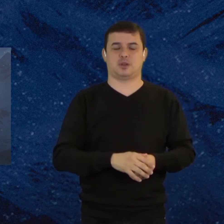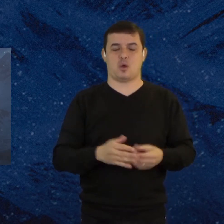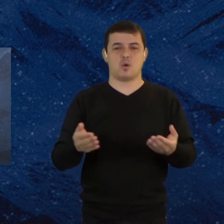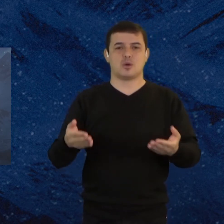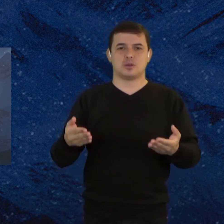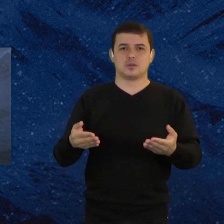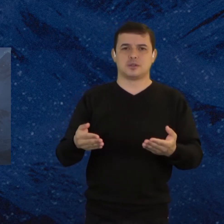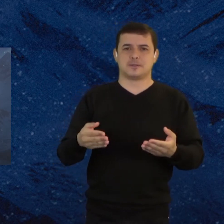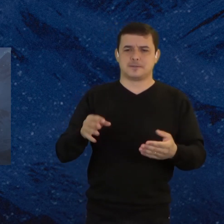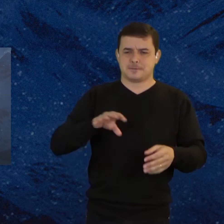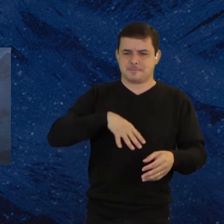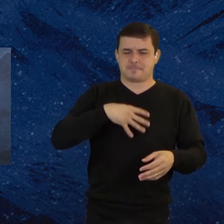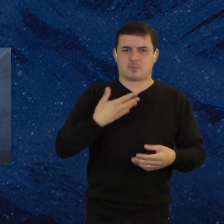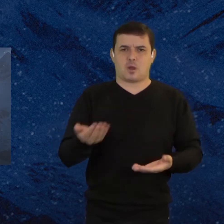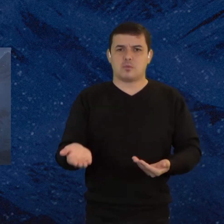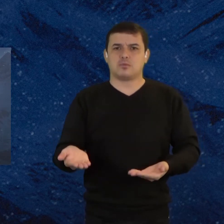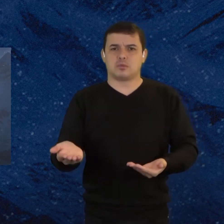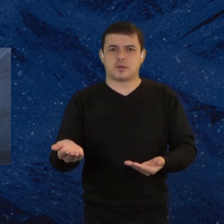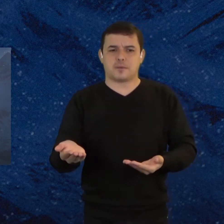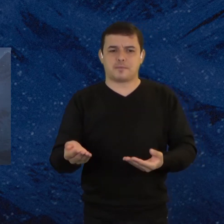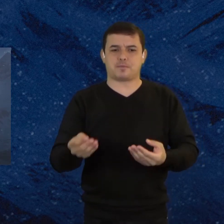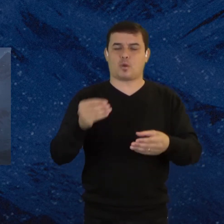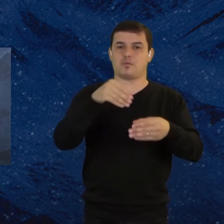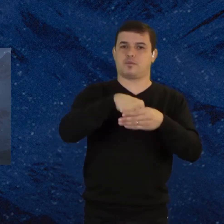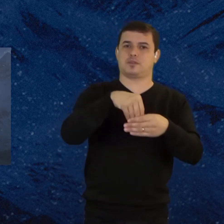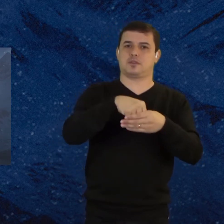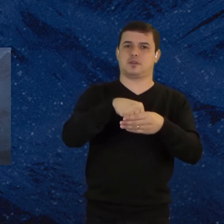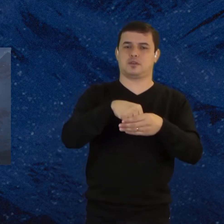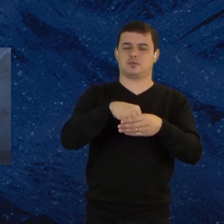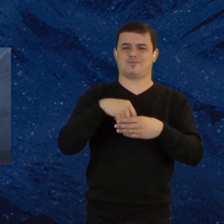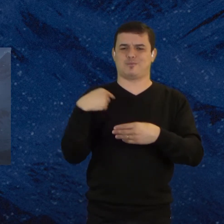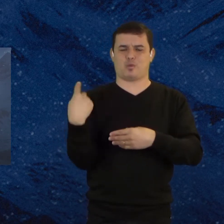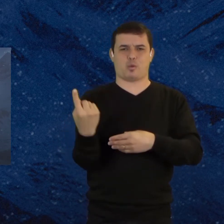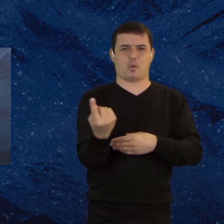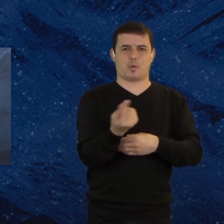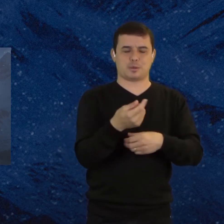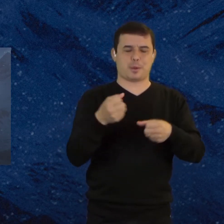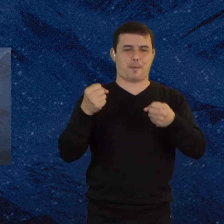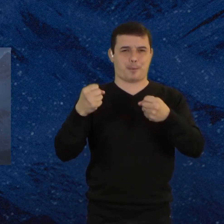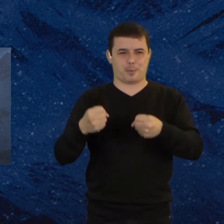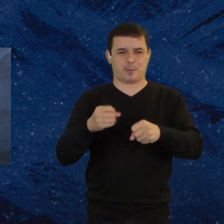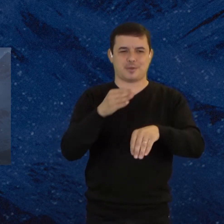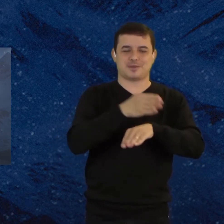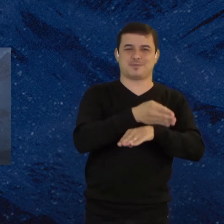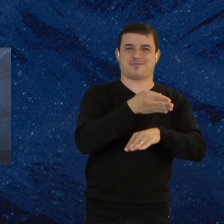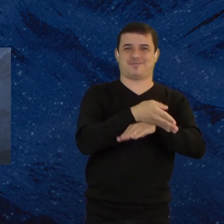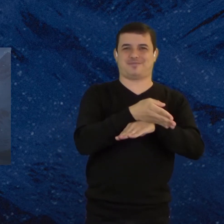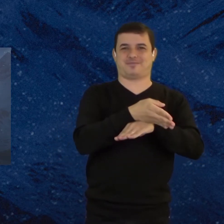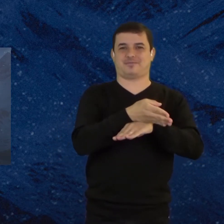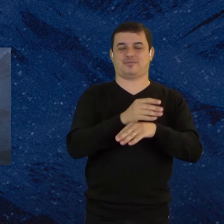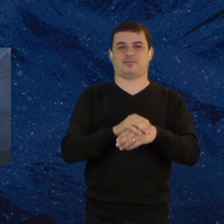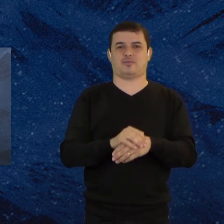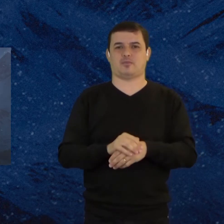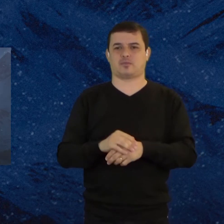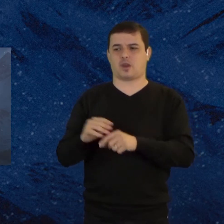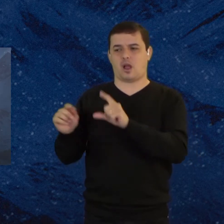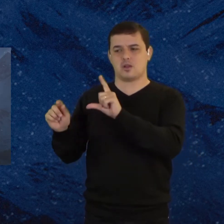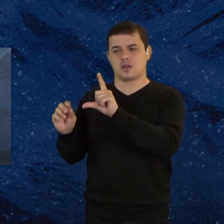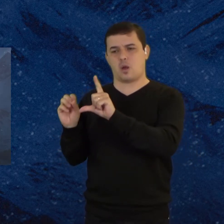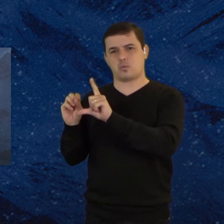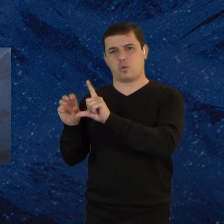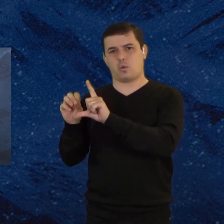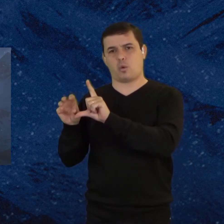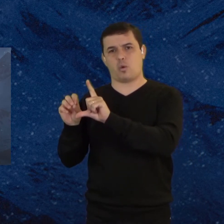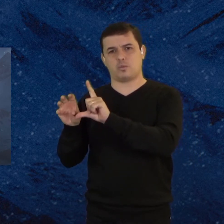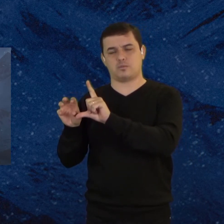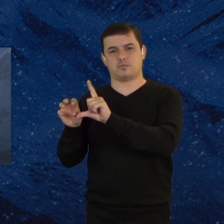noite, encorajar você. Você, todos nós podemos participar. Tem o QR Code